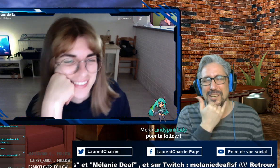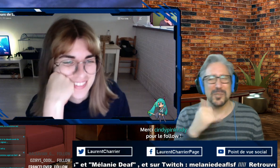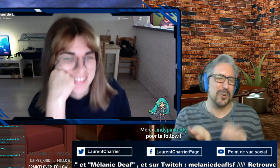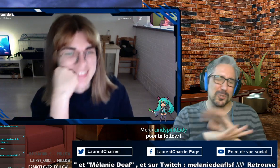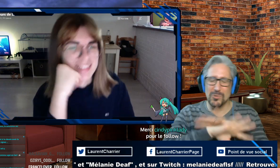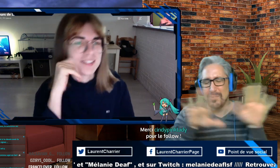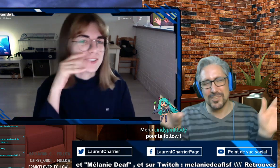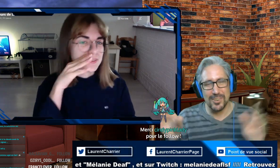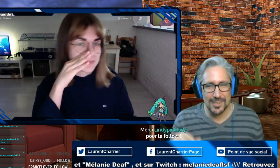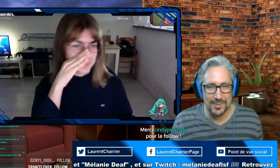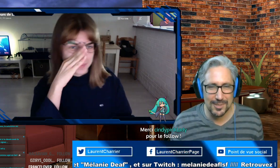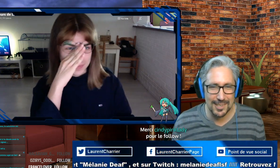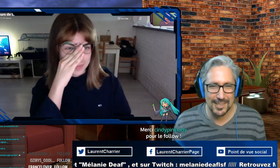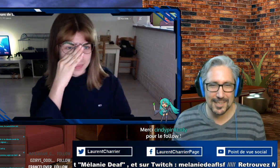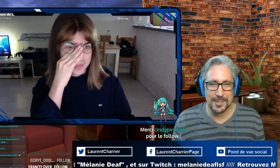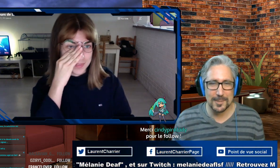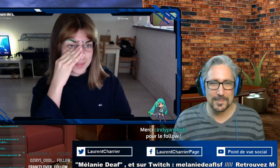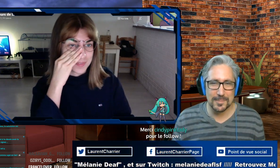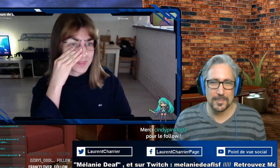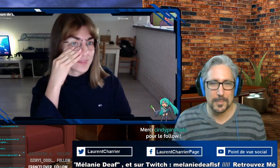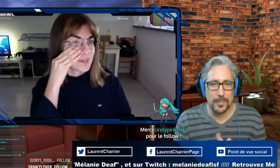tu fais des erreurs tout le temps et tout.